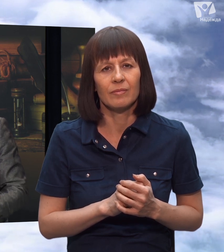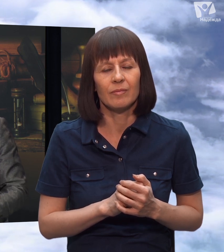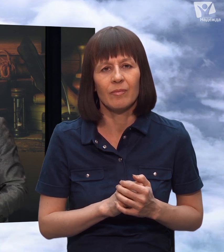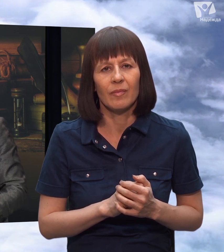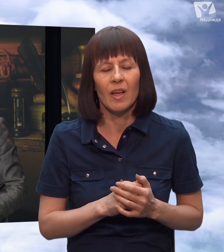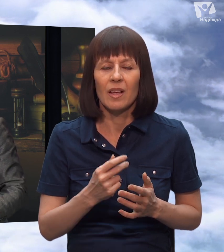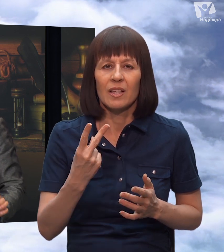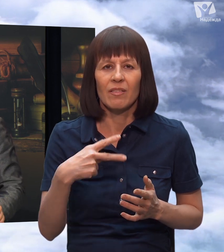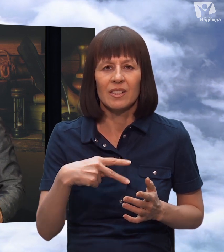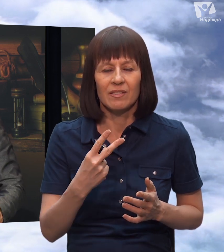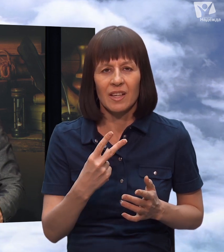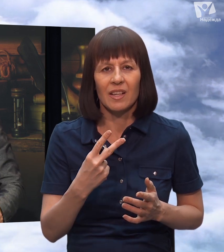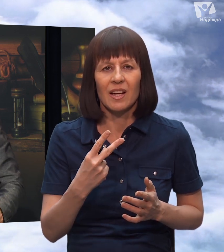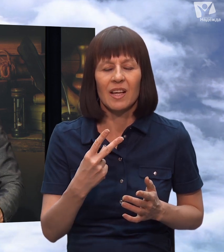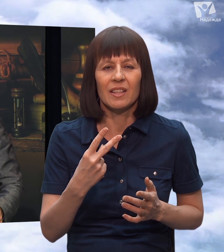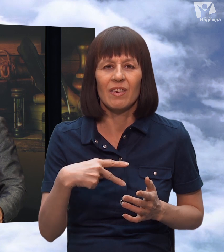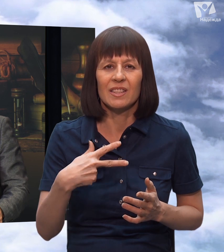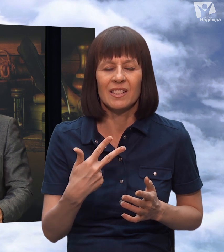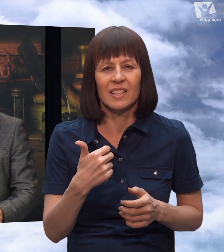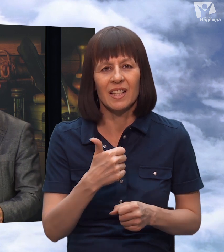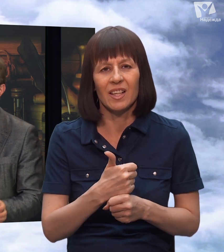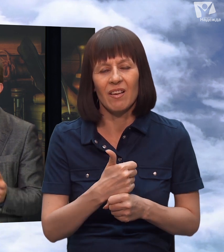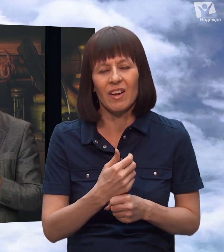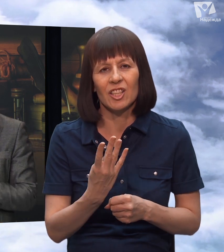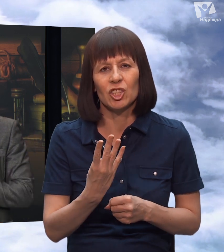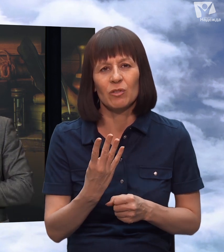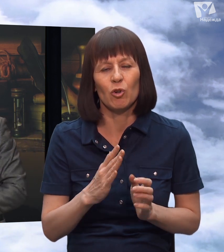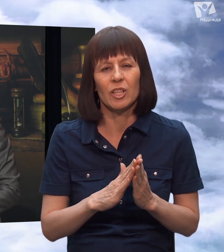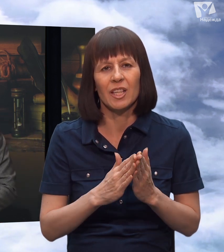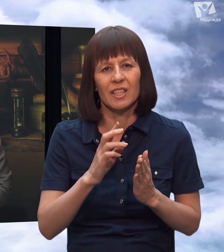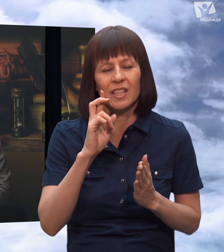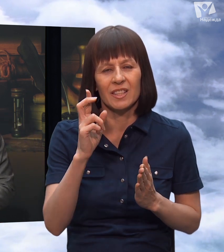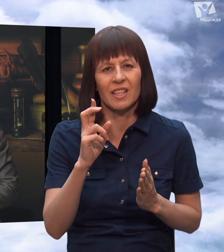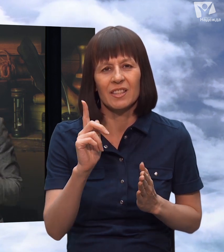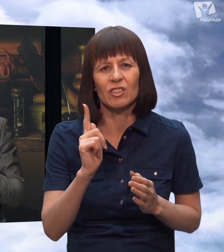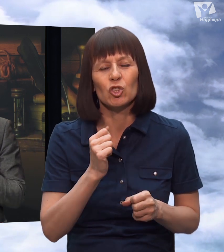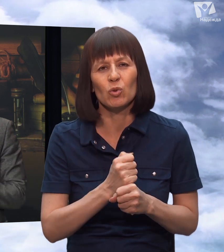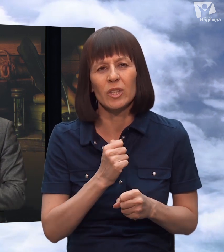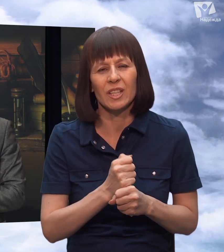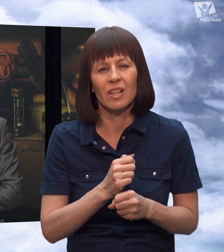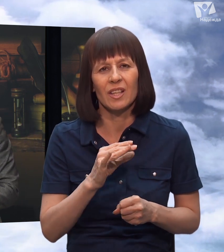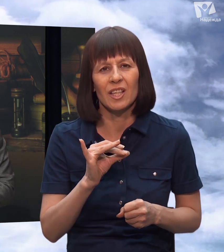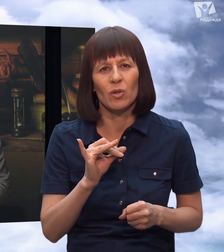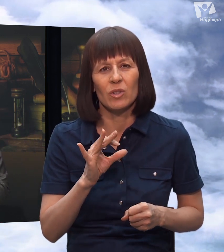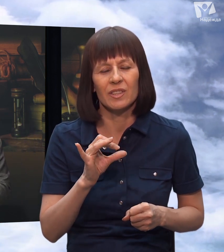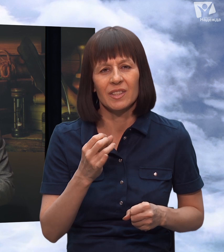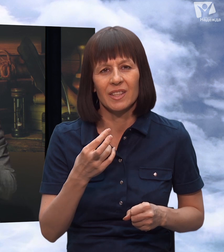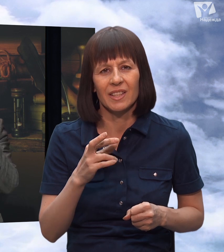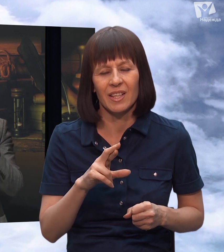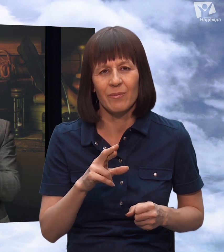22 23 глав 4 книги царств что делает и оси в чем его реформы состоять